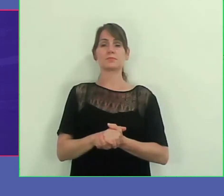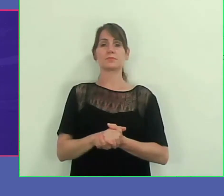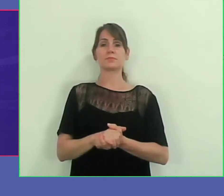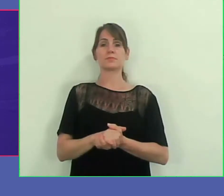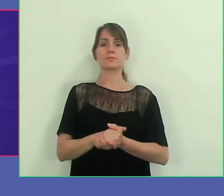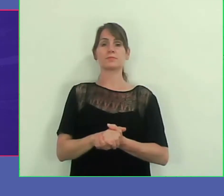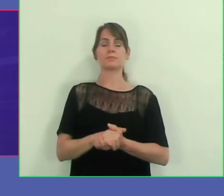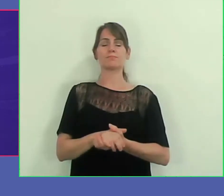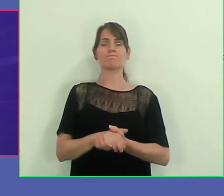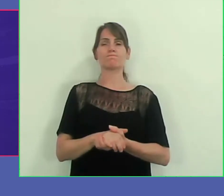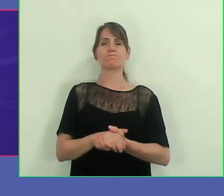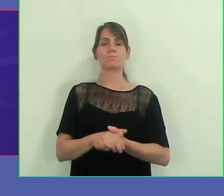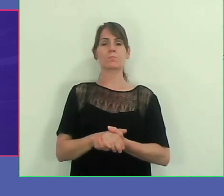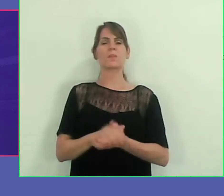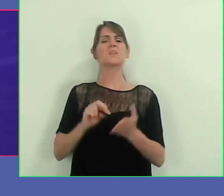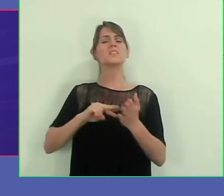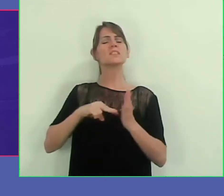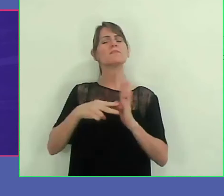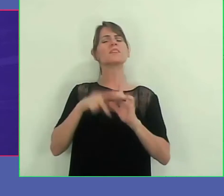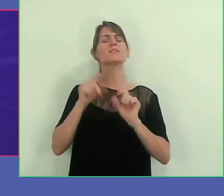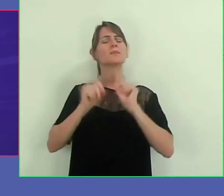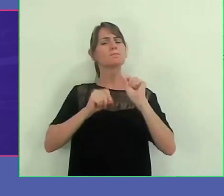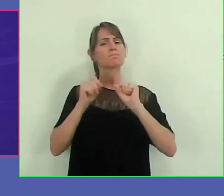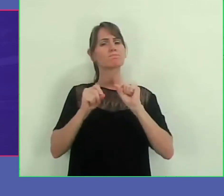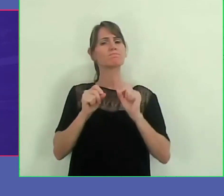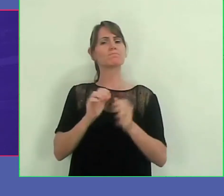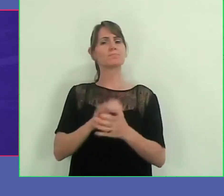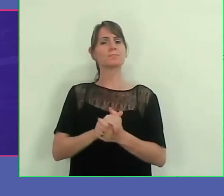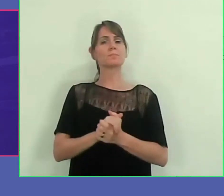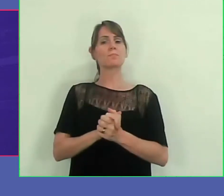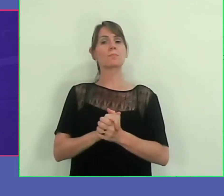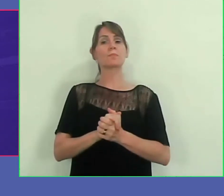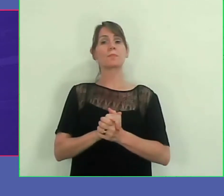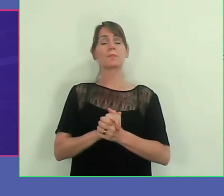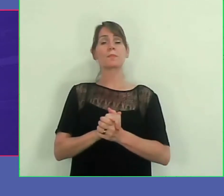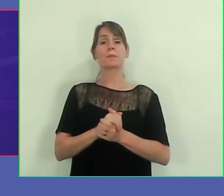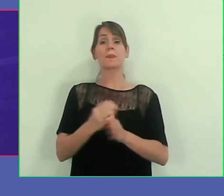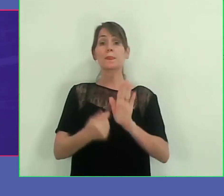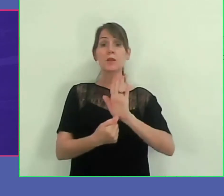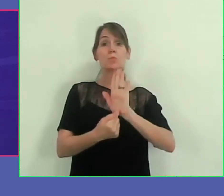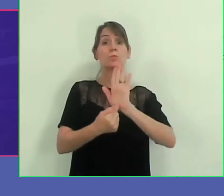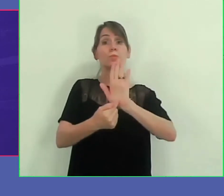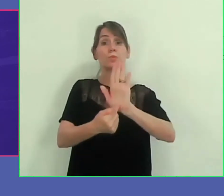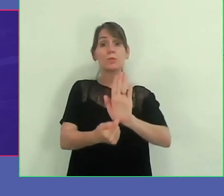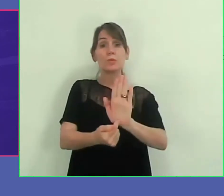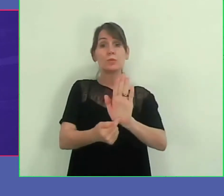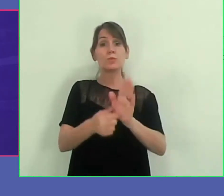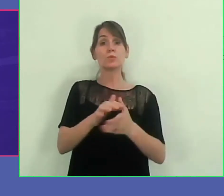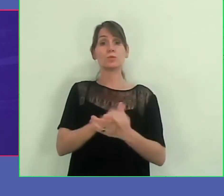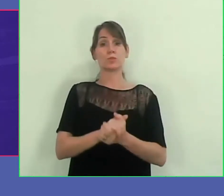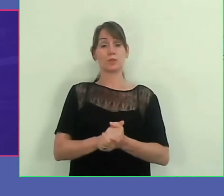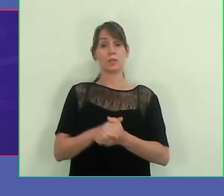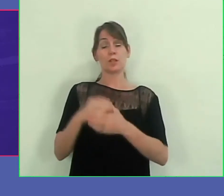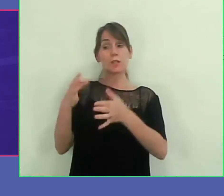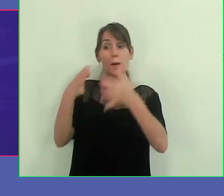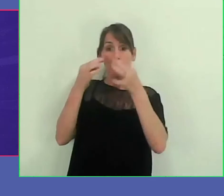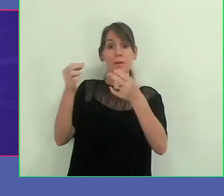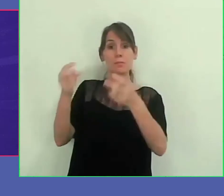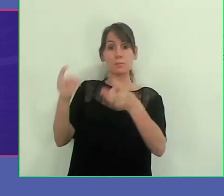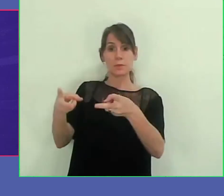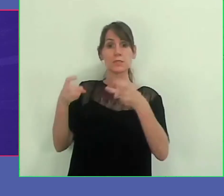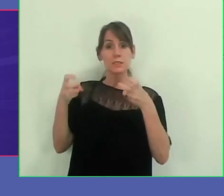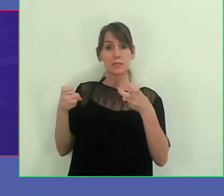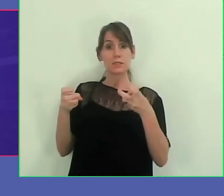quer dizer isso? Tá? Isso mostra que, de um lado, tanto é que muitos têm